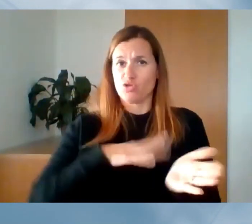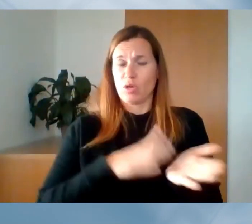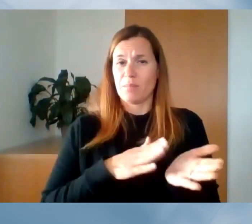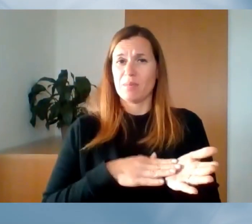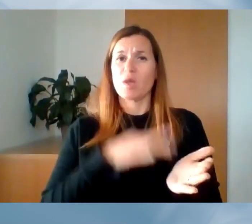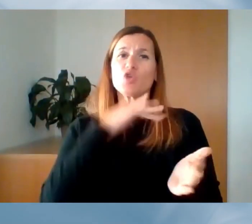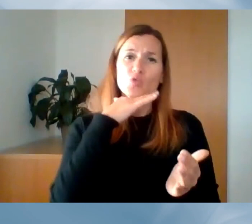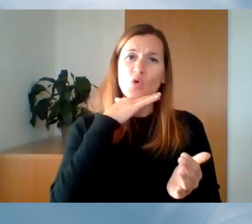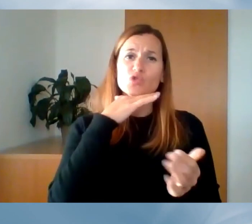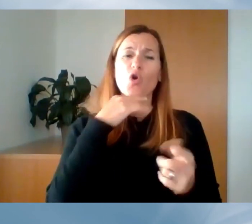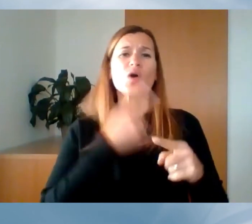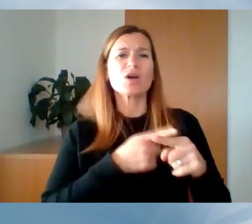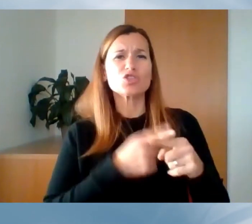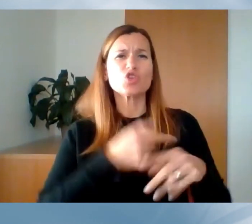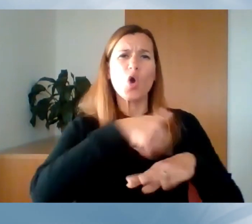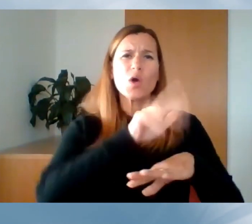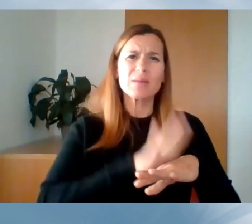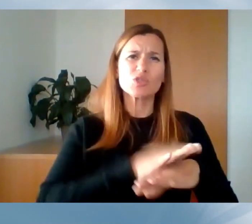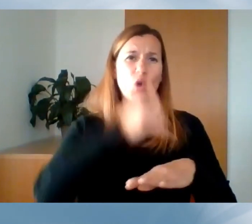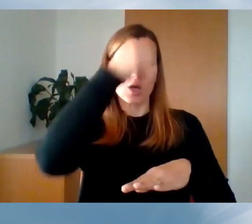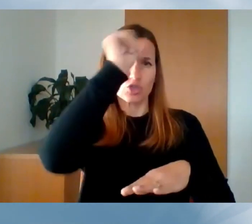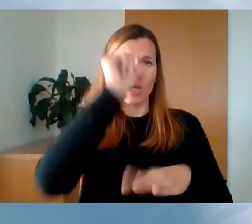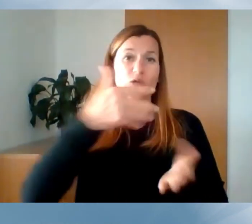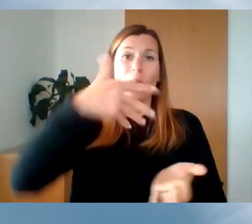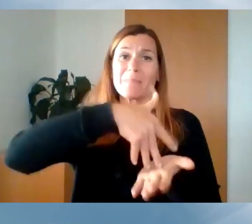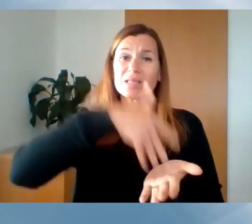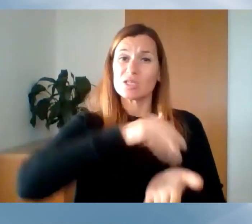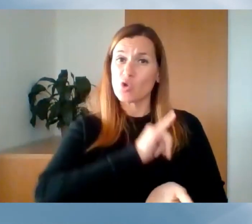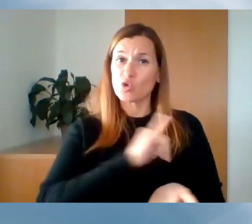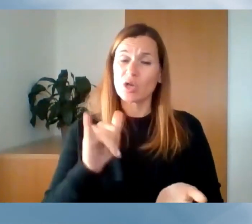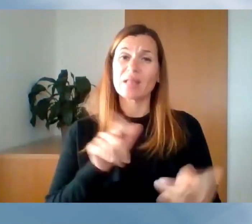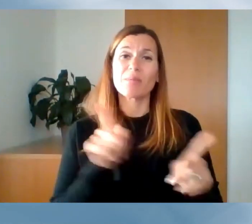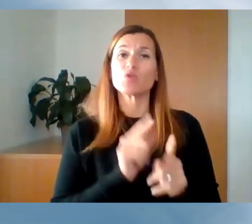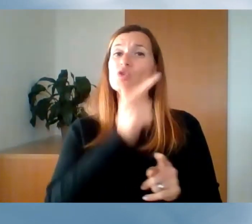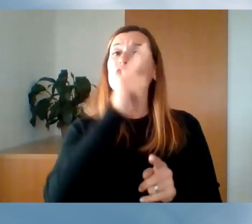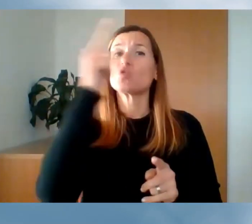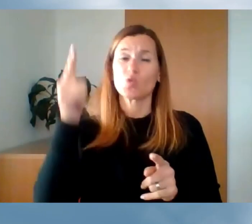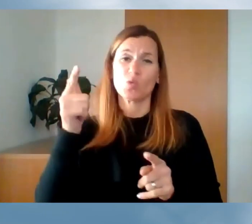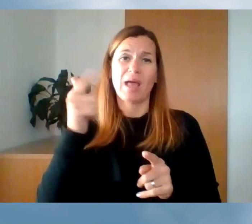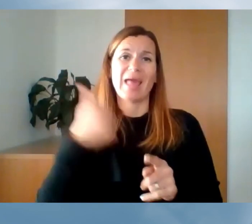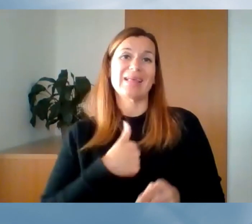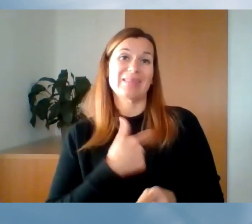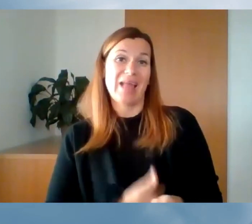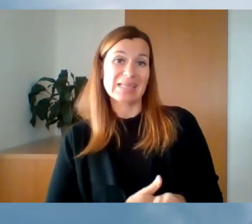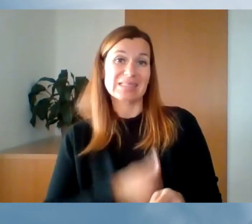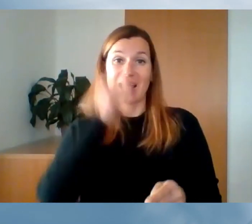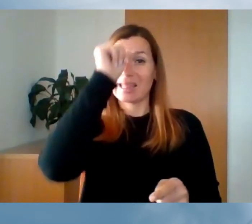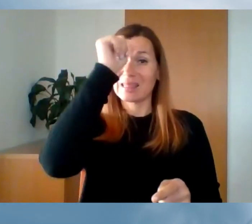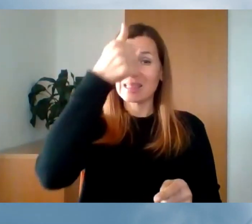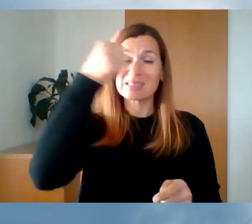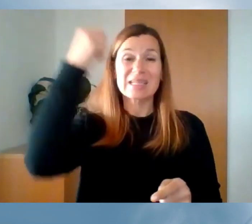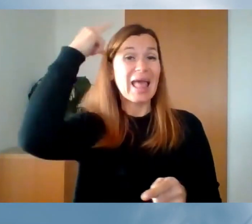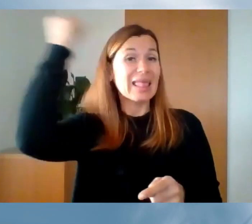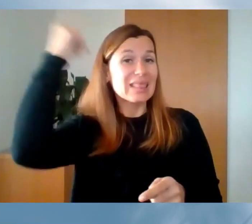se pravi judovsko, grško, rimsko, krščanske, 5000 let in vseh drugih, kitajske,